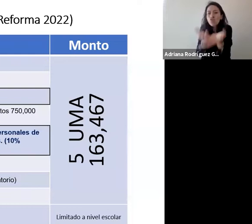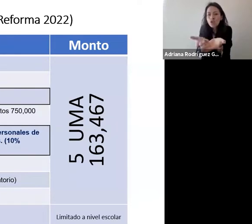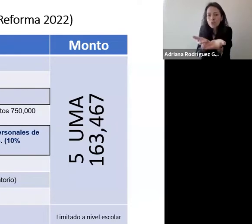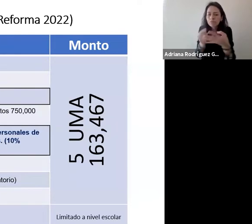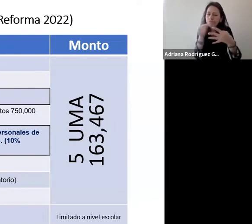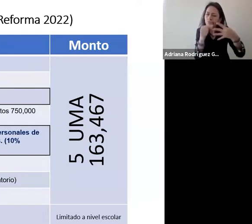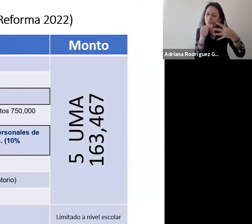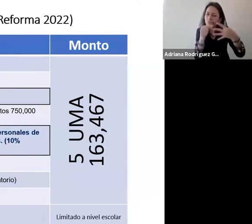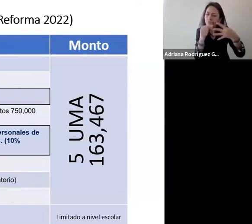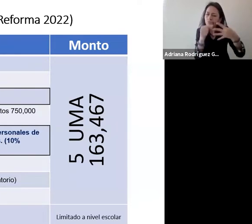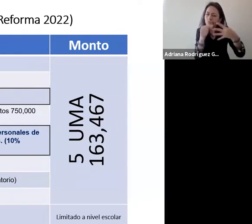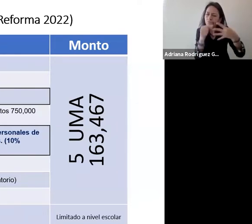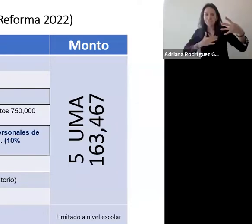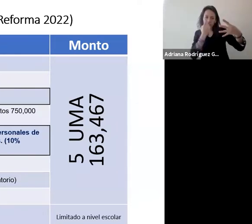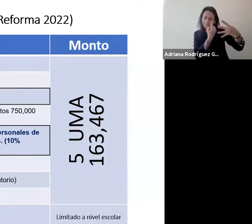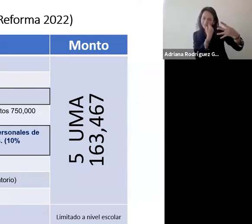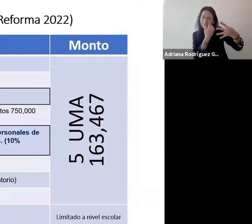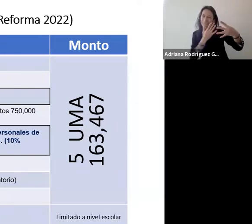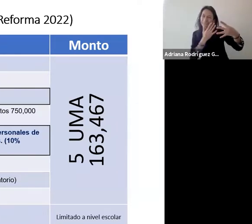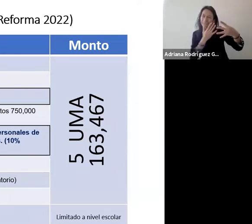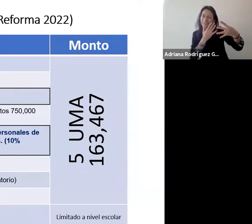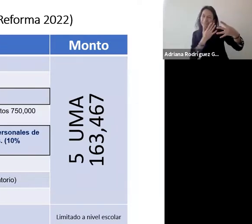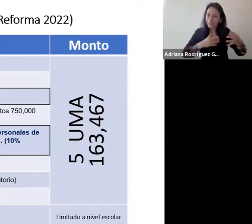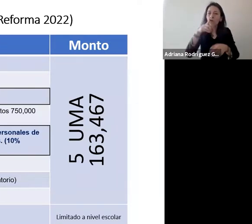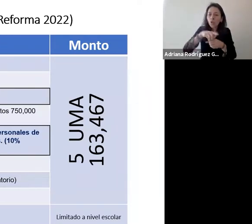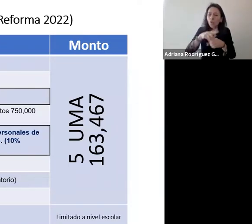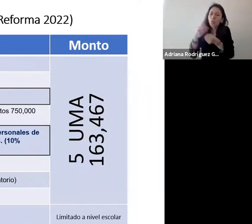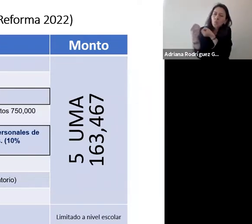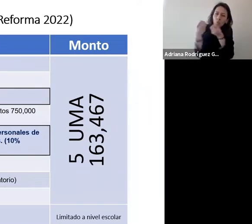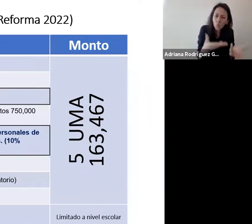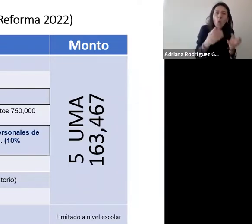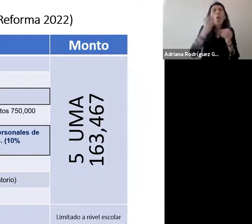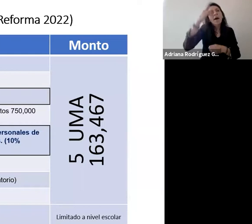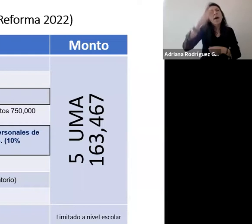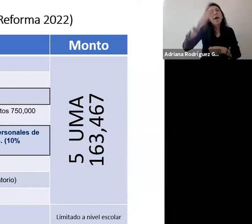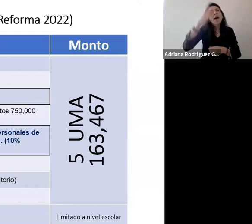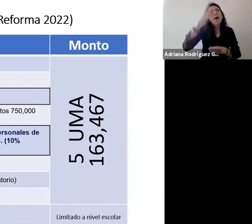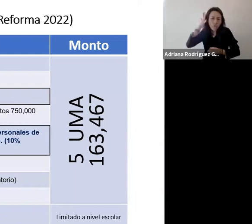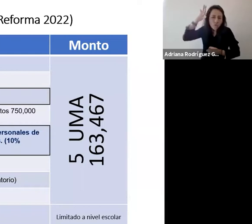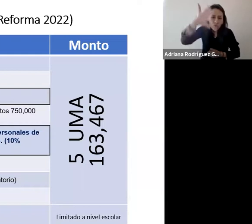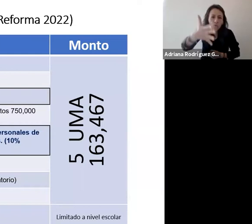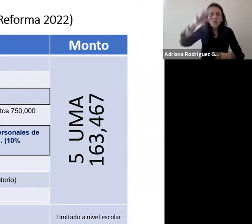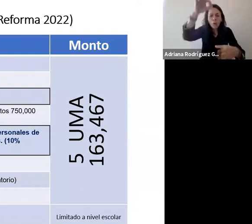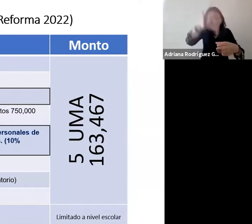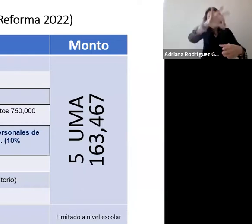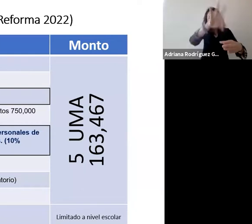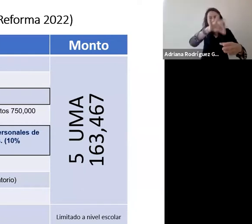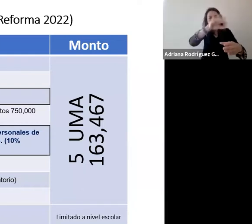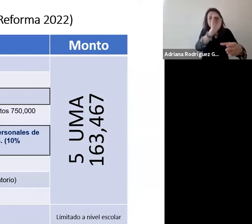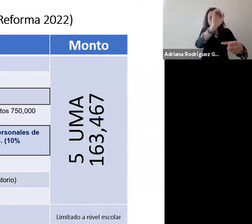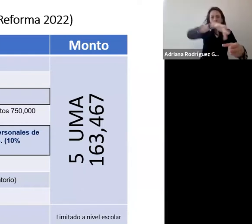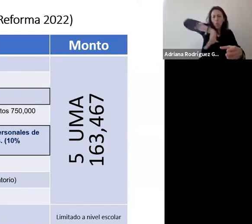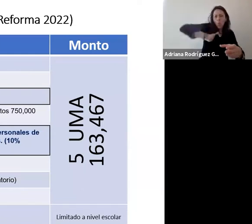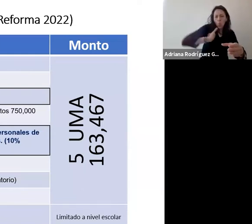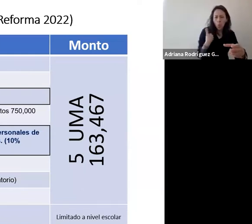tanto donativos como aportaciones complementarias a los planes de retiro son No pude poner a los